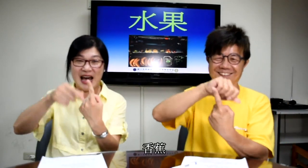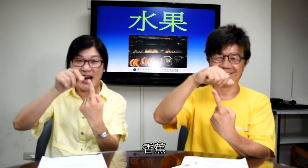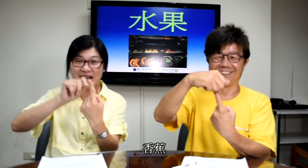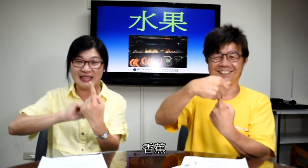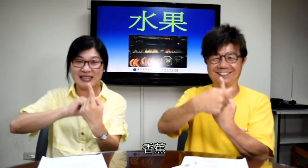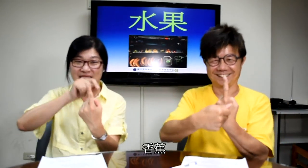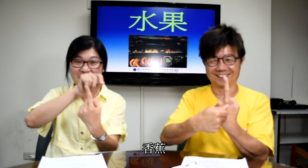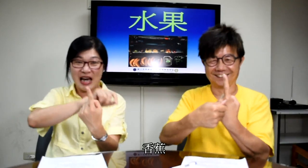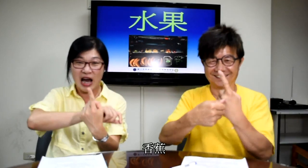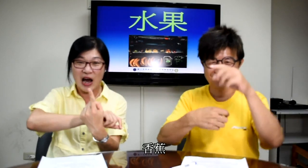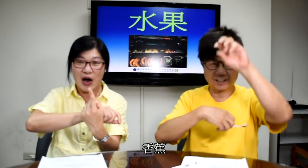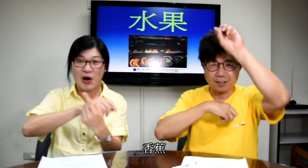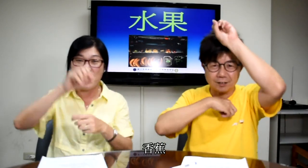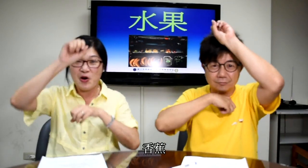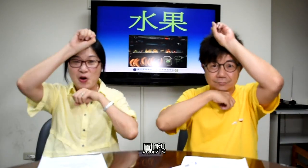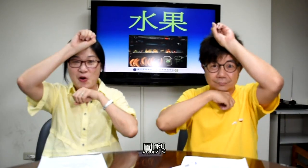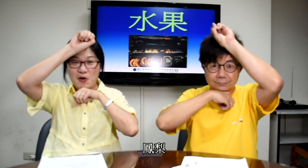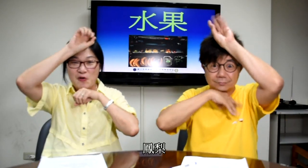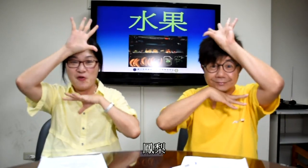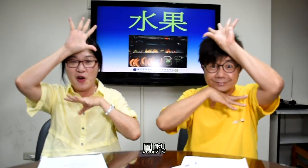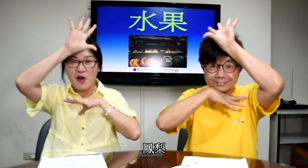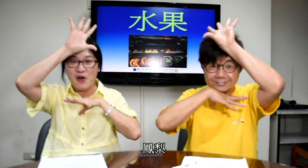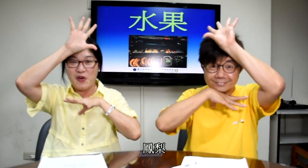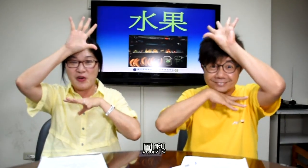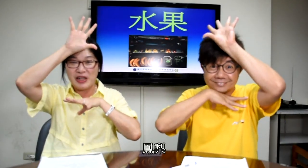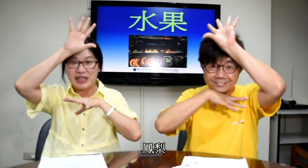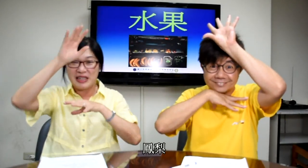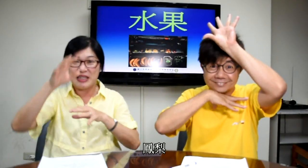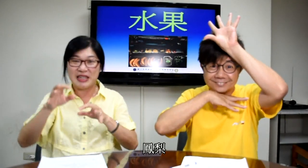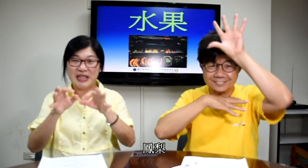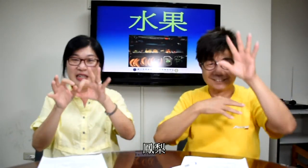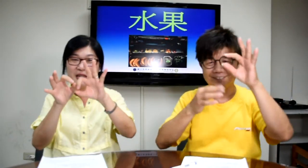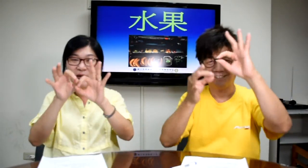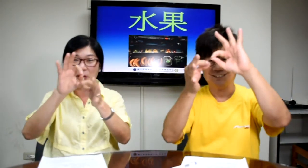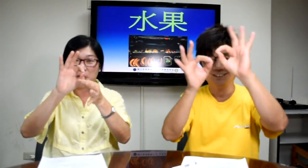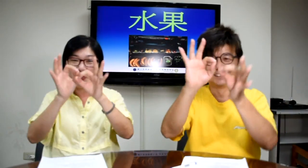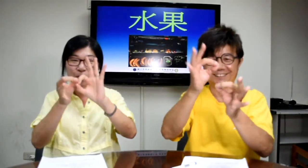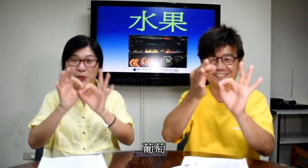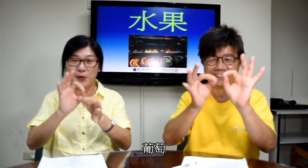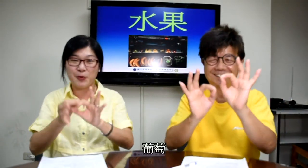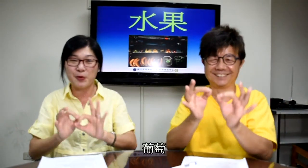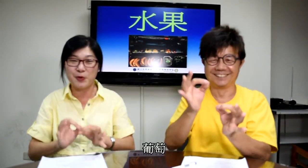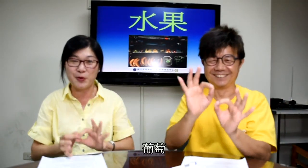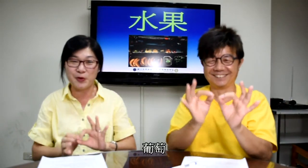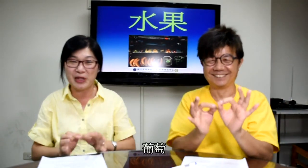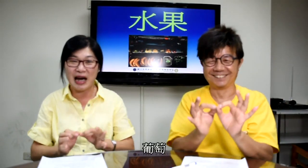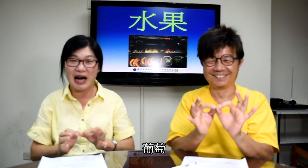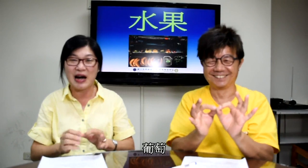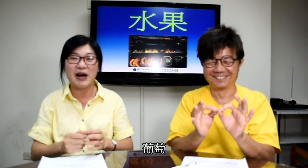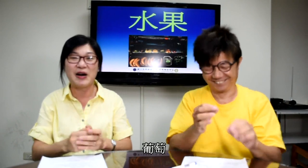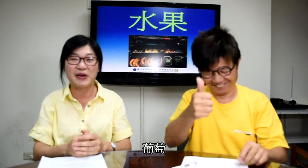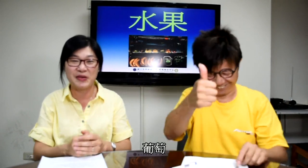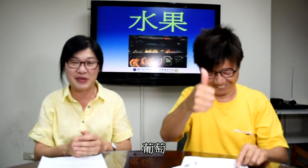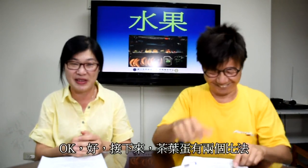香蕉、凤梨、葡萄